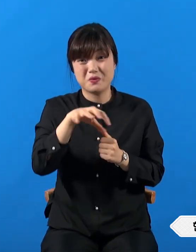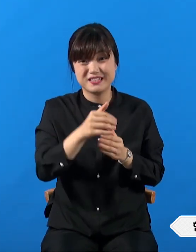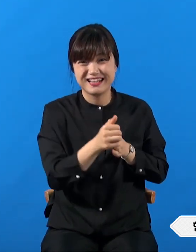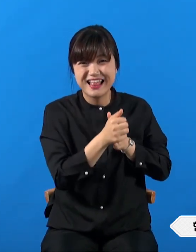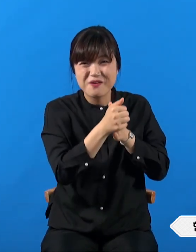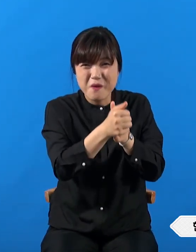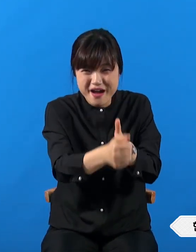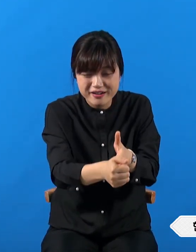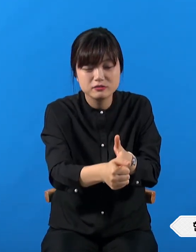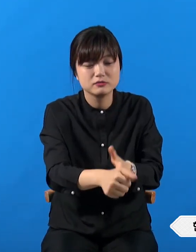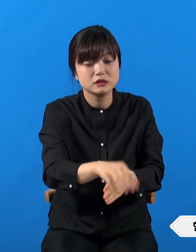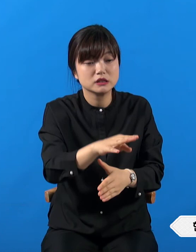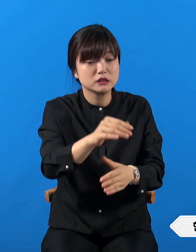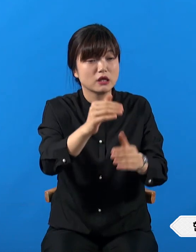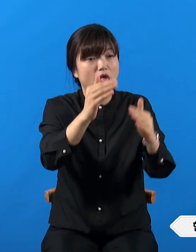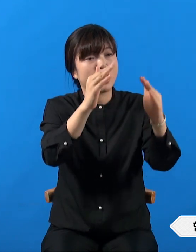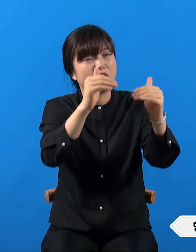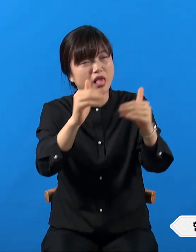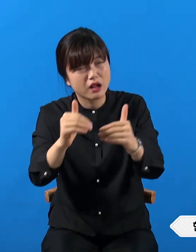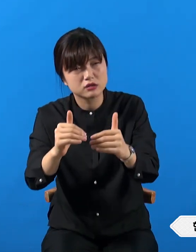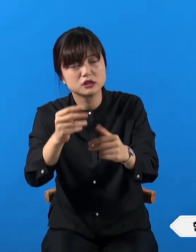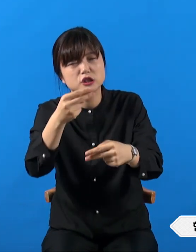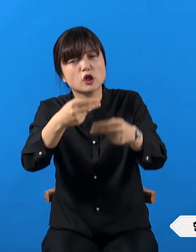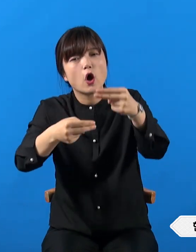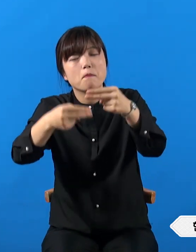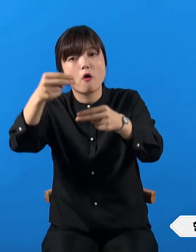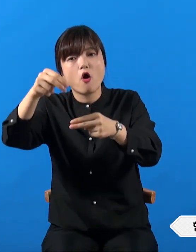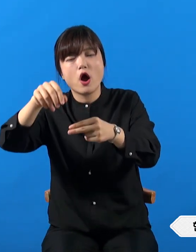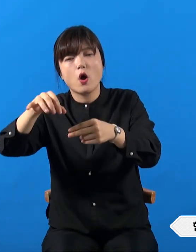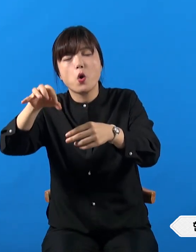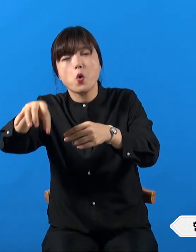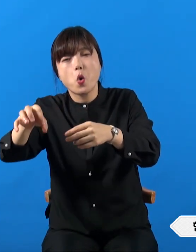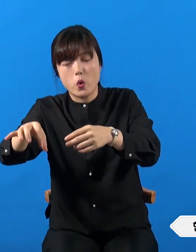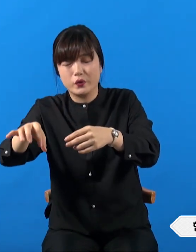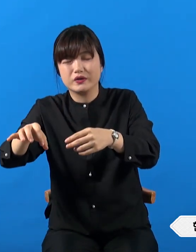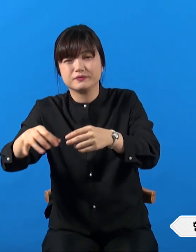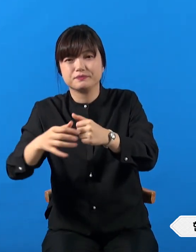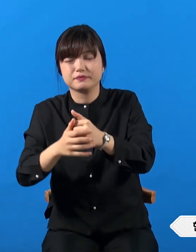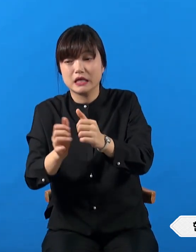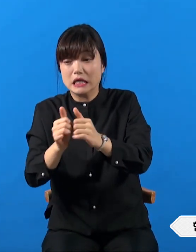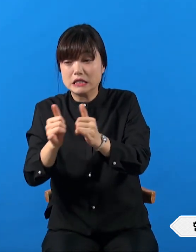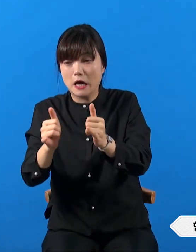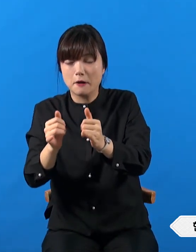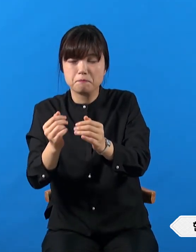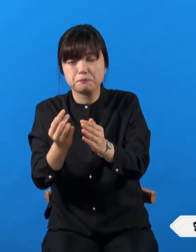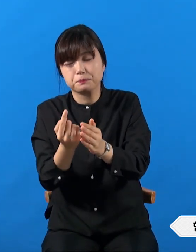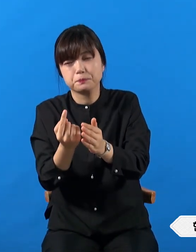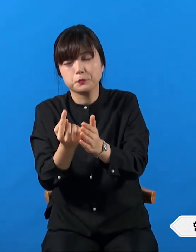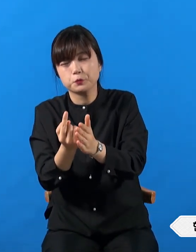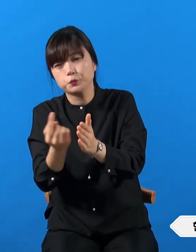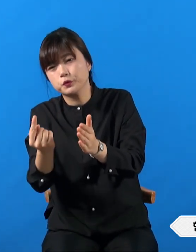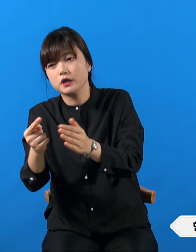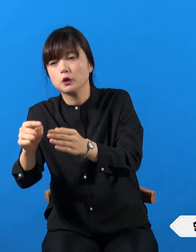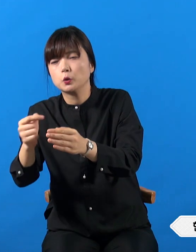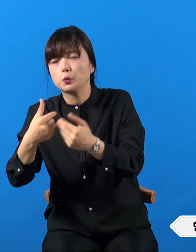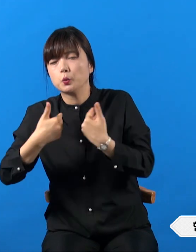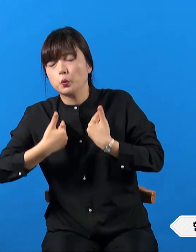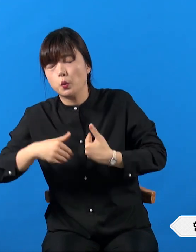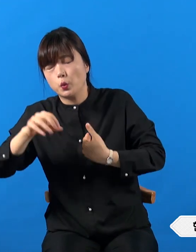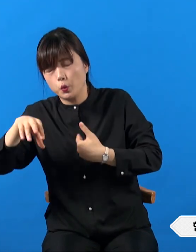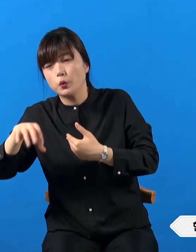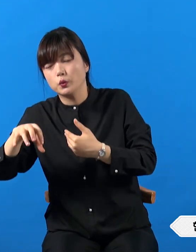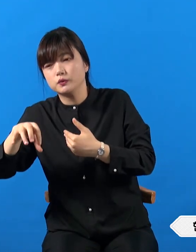그곳으로 데리고 가서 무너진 성벽 한 귀퉁이에 자리를 잡았습니다. 사람들을 피해서 조용한 곳에